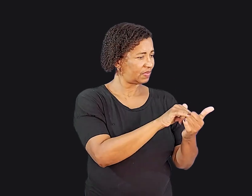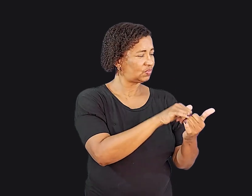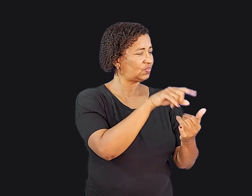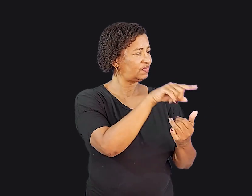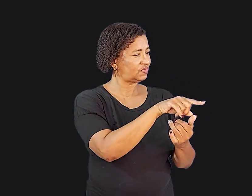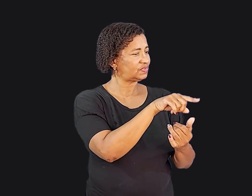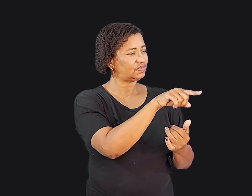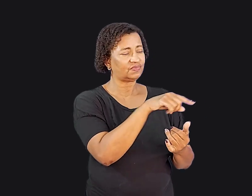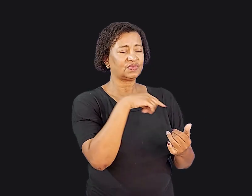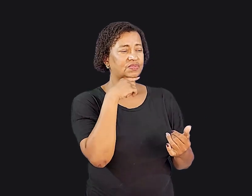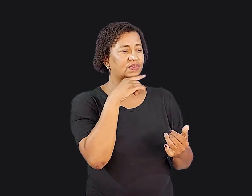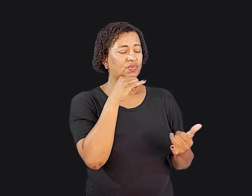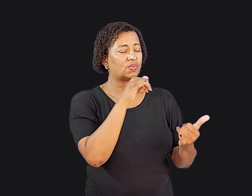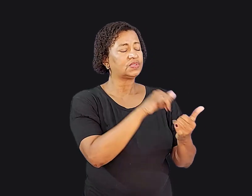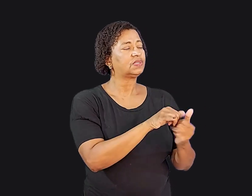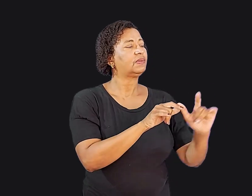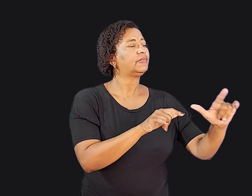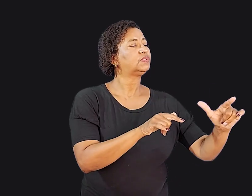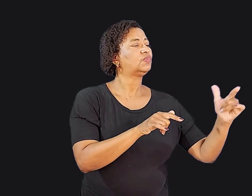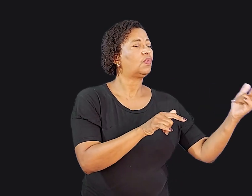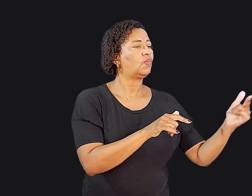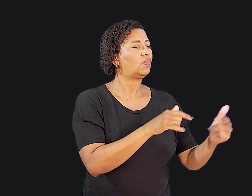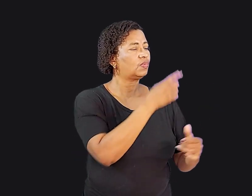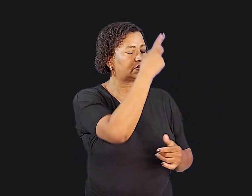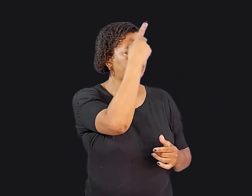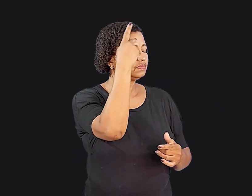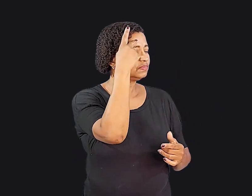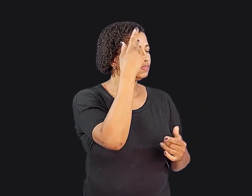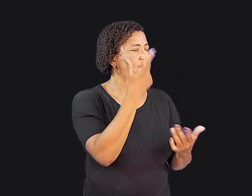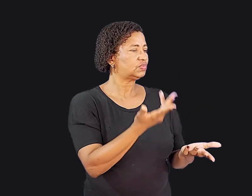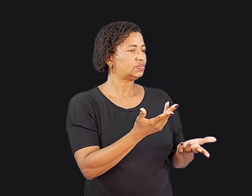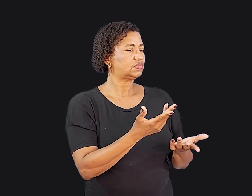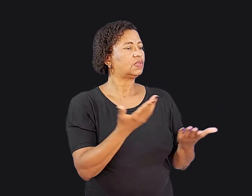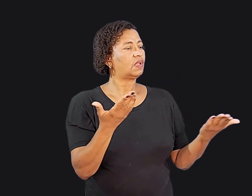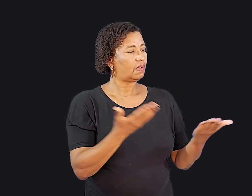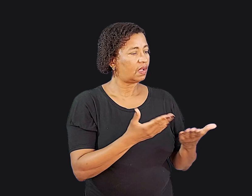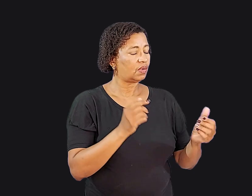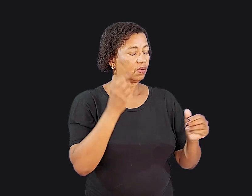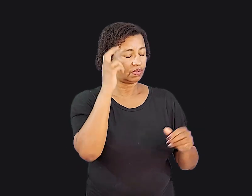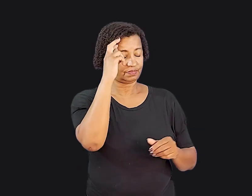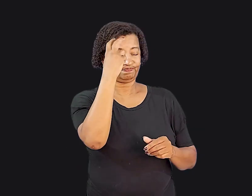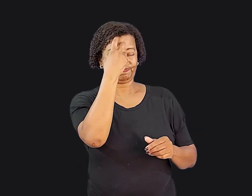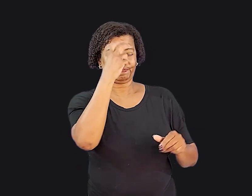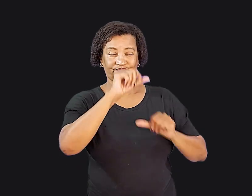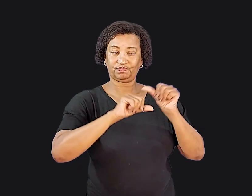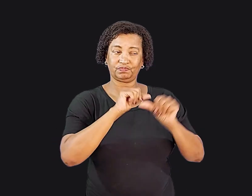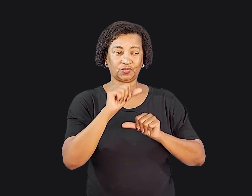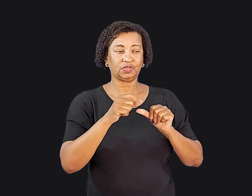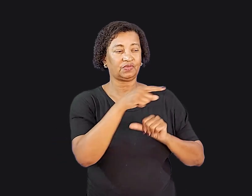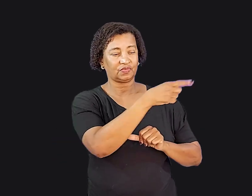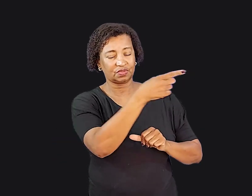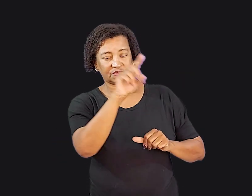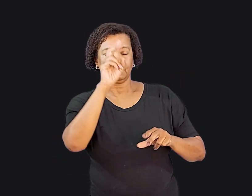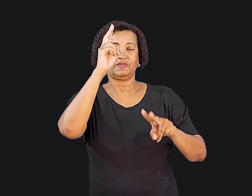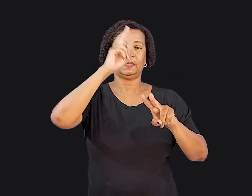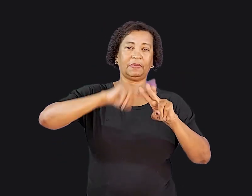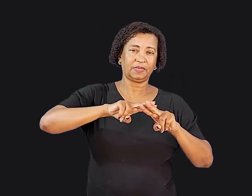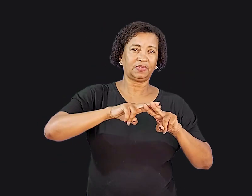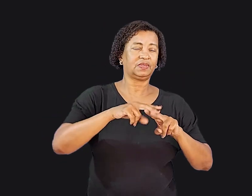dívida enorme que você tinha comigo e você não perdoa uma dívida de uns trocados? Agora eu mudei de ideia. Agora você vai para a prisão e sua mulher e